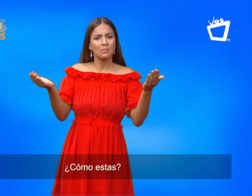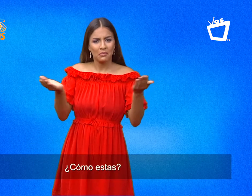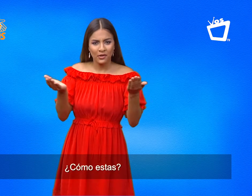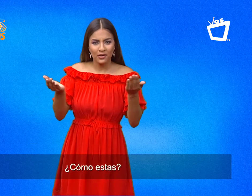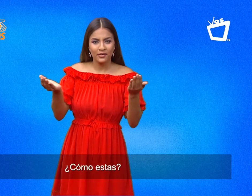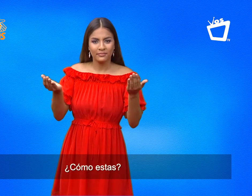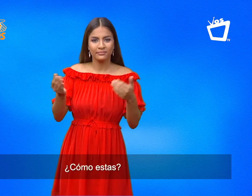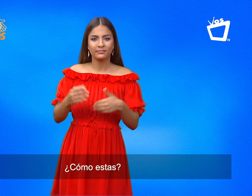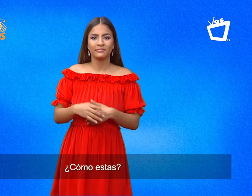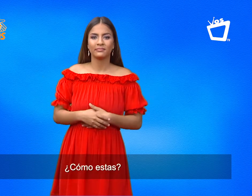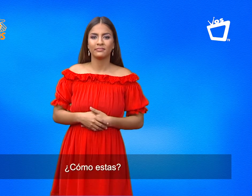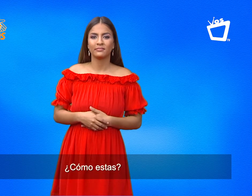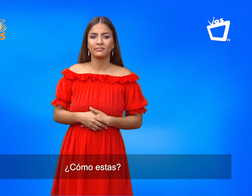cómo estás